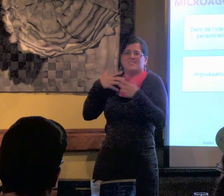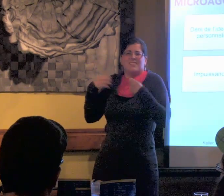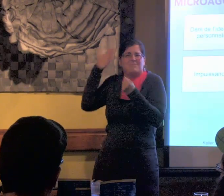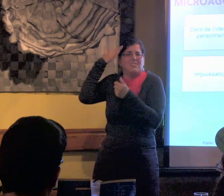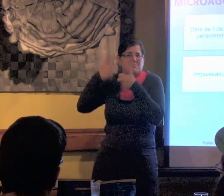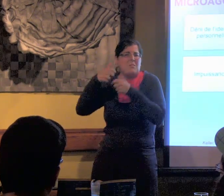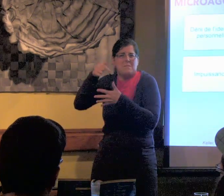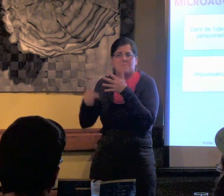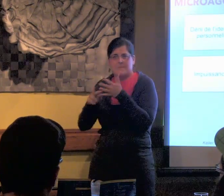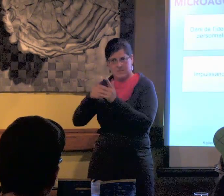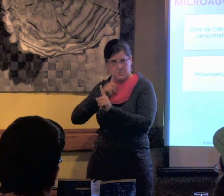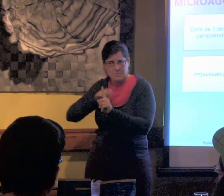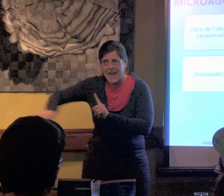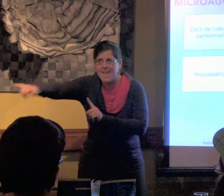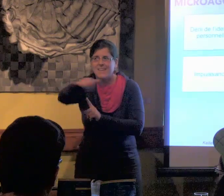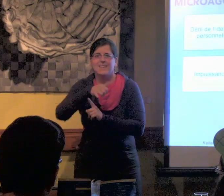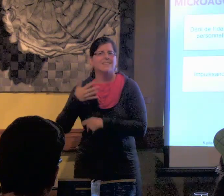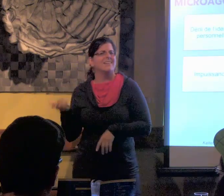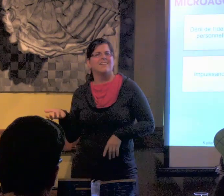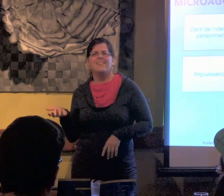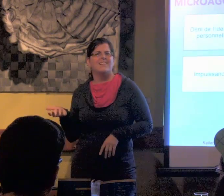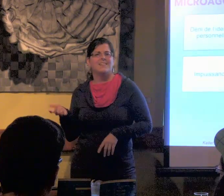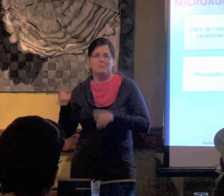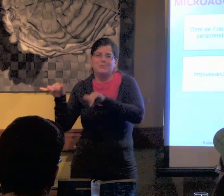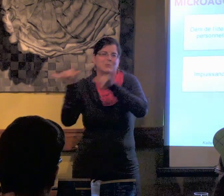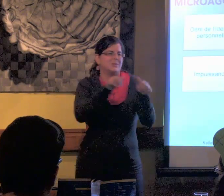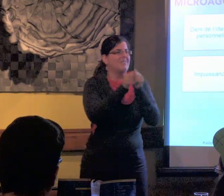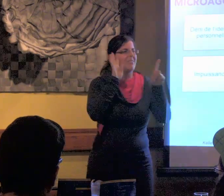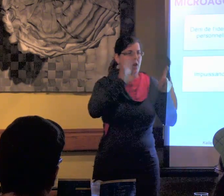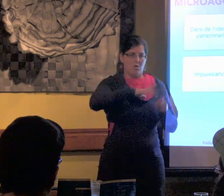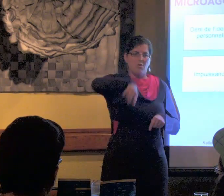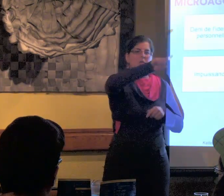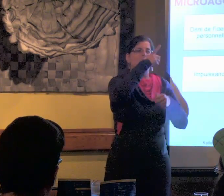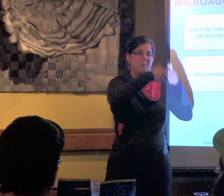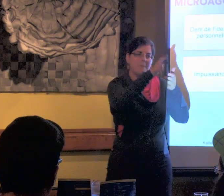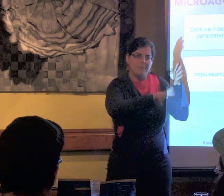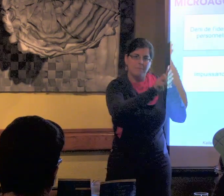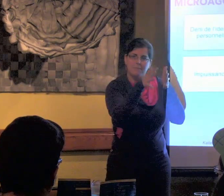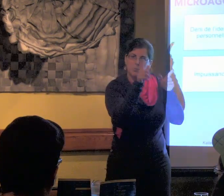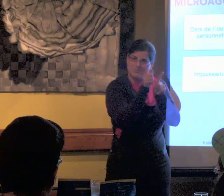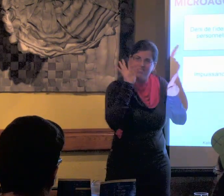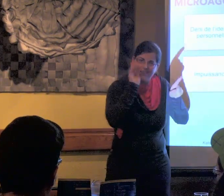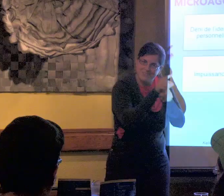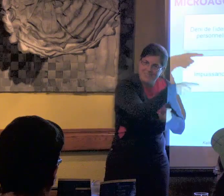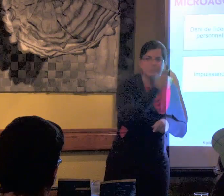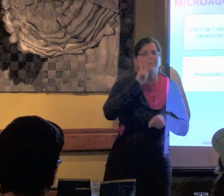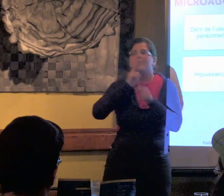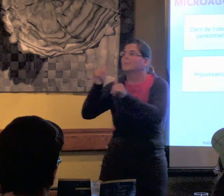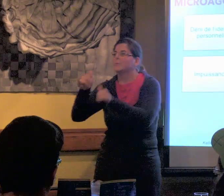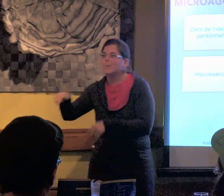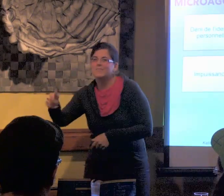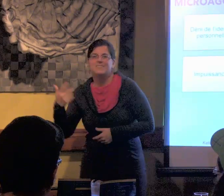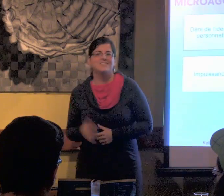oralement. Il y en a d'autres qui ne peuvent pas. Donc, on n'est pas tous pareils, même si on est sourd. Donc, des entendants, on est tous